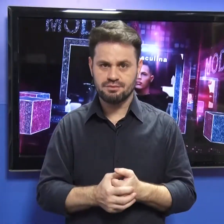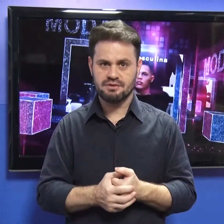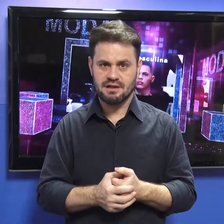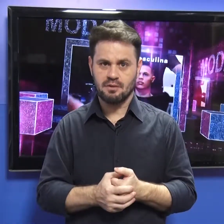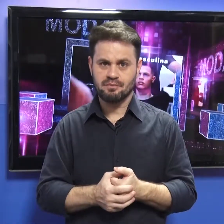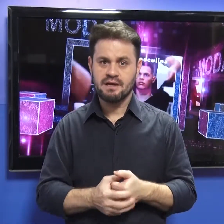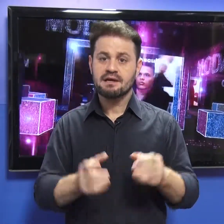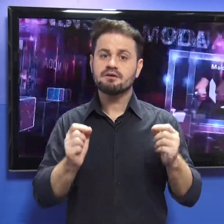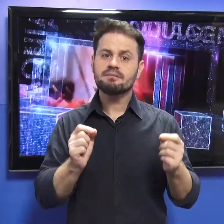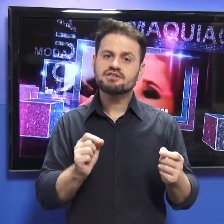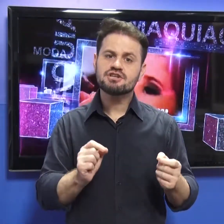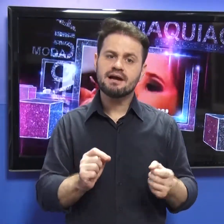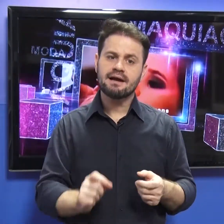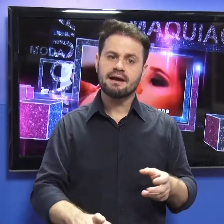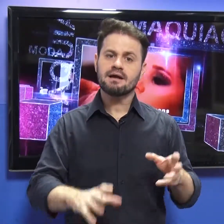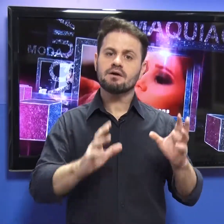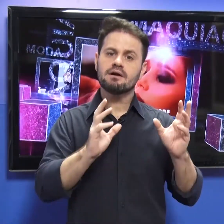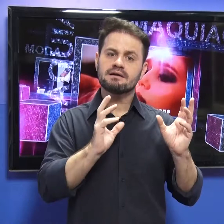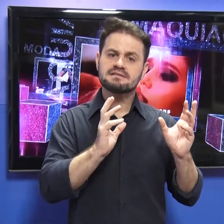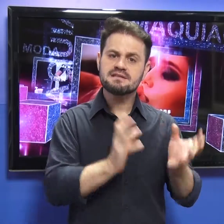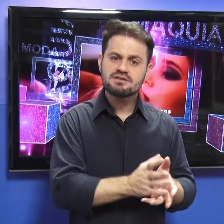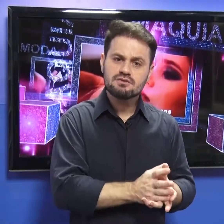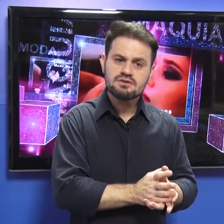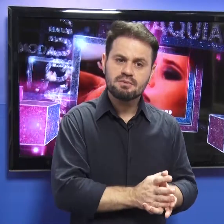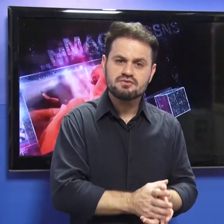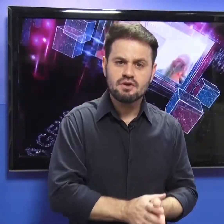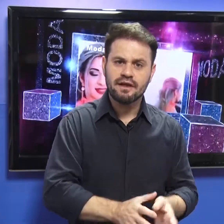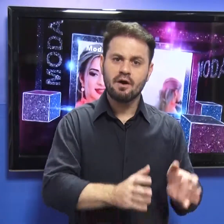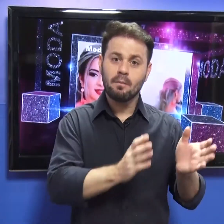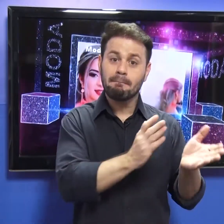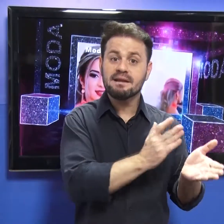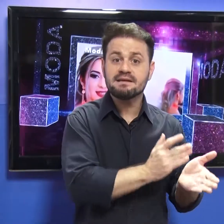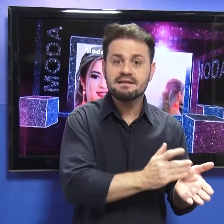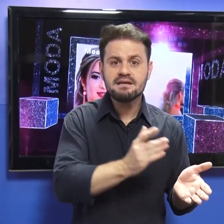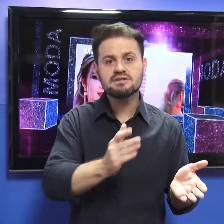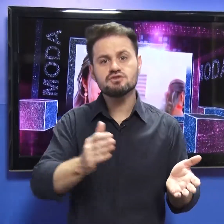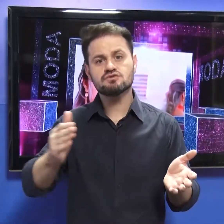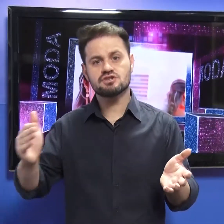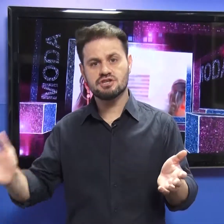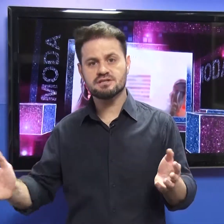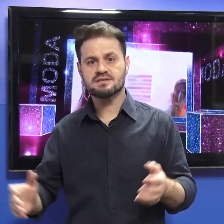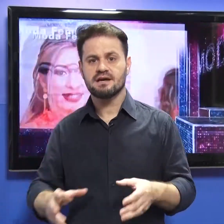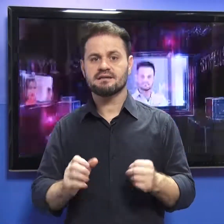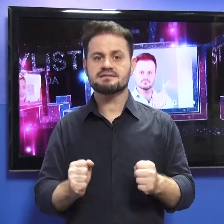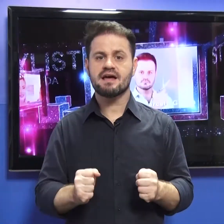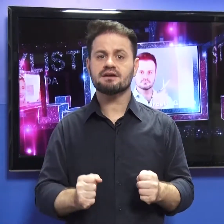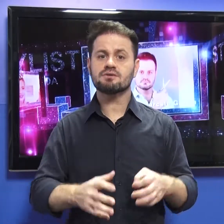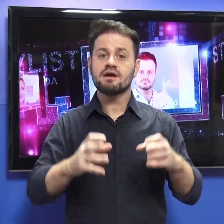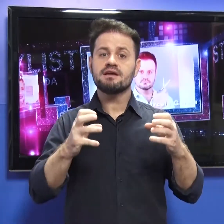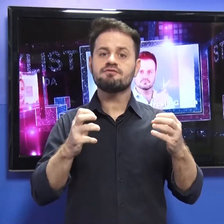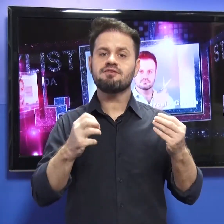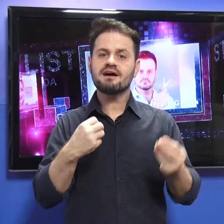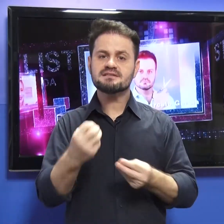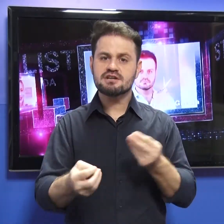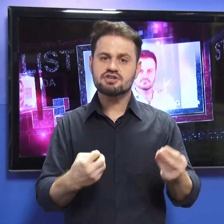final então minha dica é sempre com seu profissional planeja os dias incerto em faça já